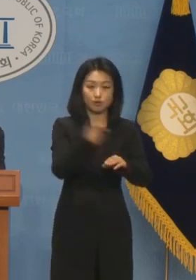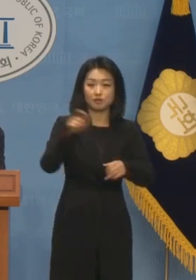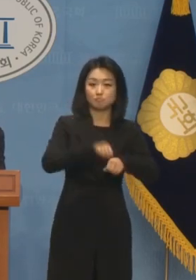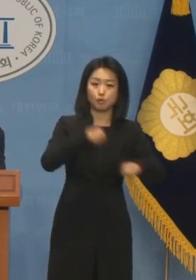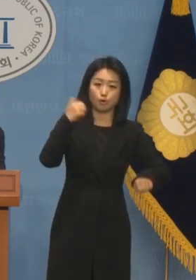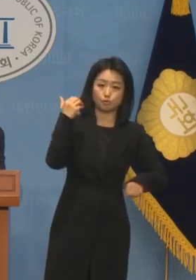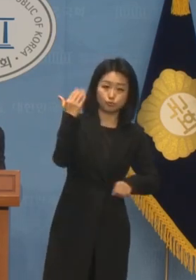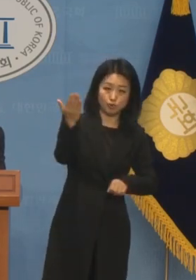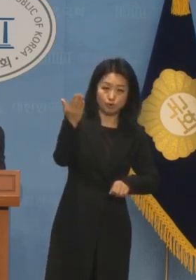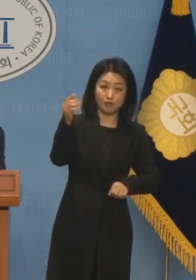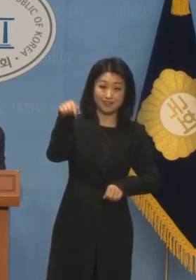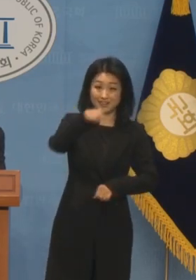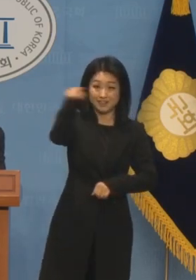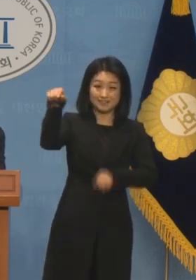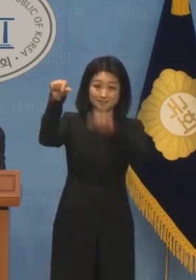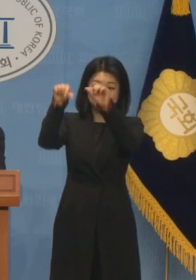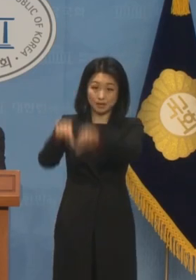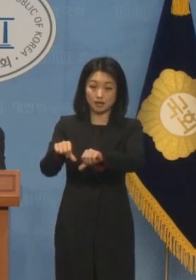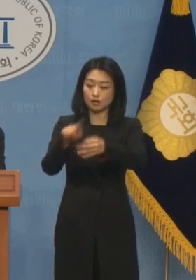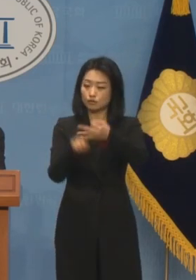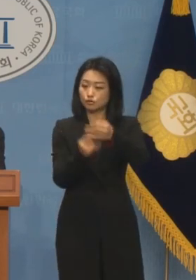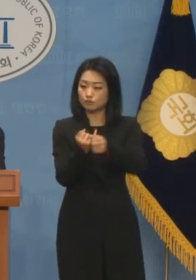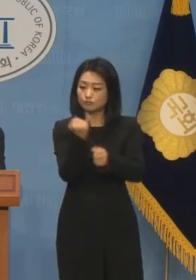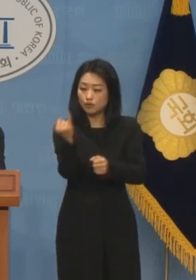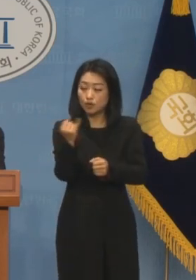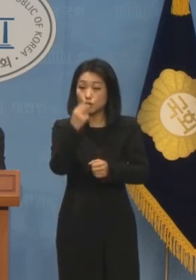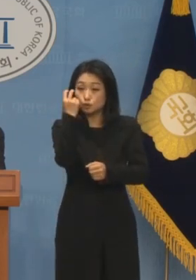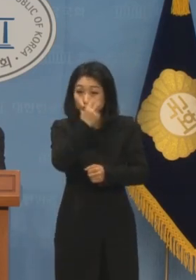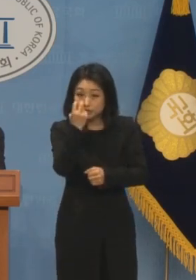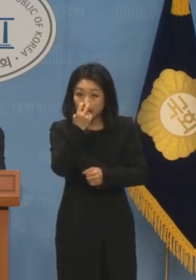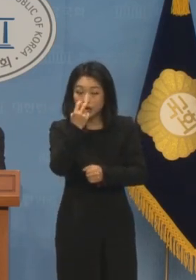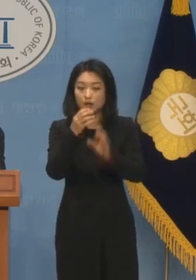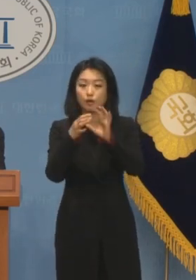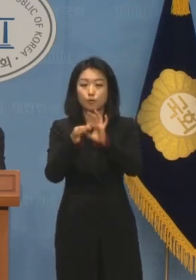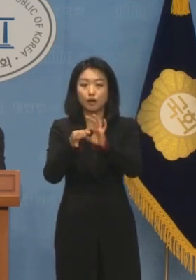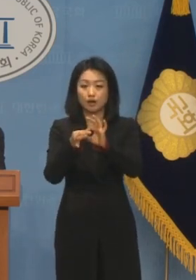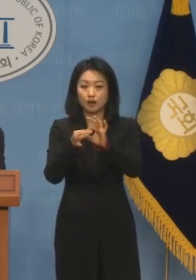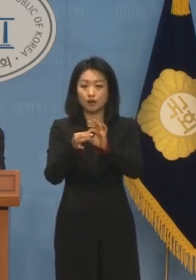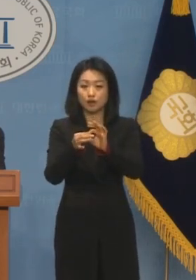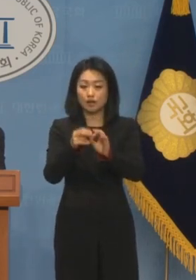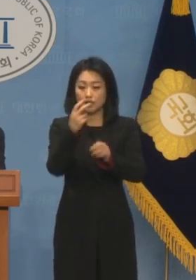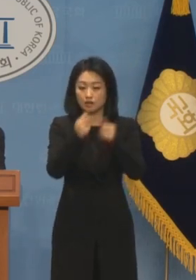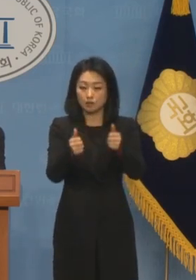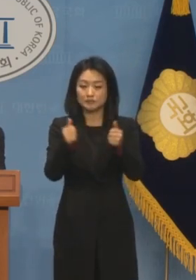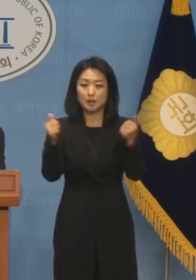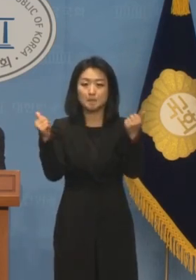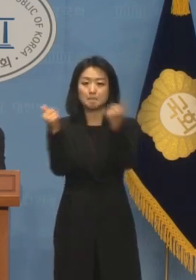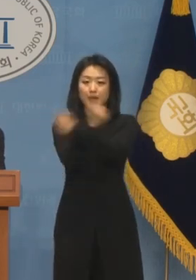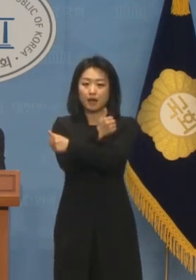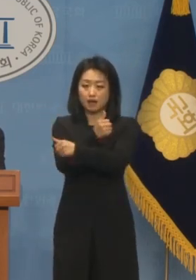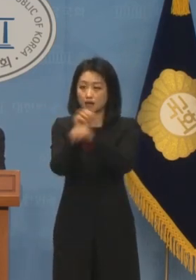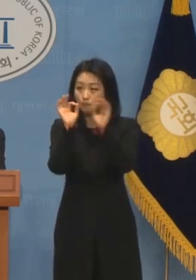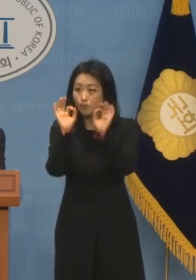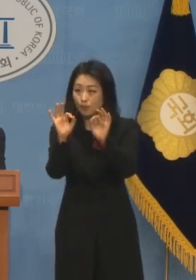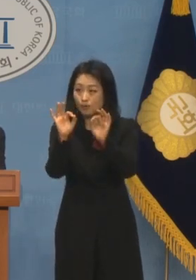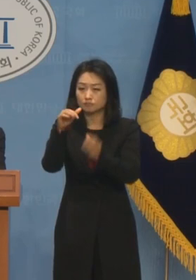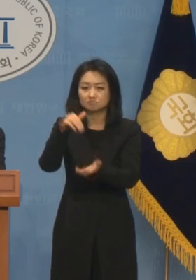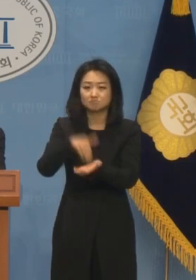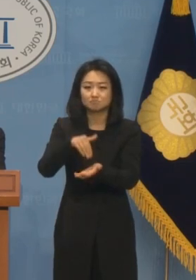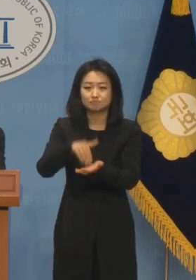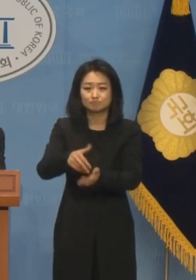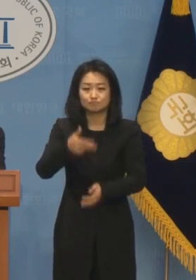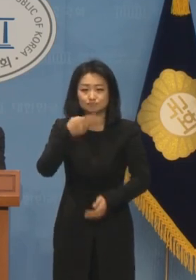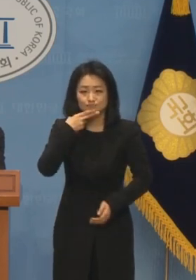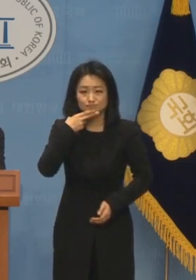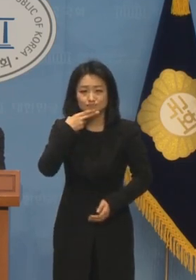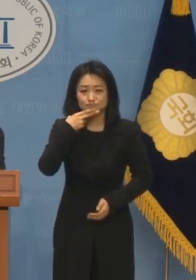최근에 단행한 김건희 여사 수사라인 물갈이를 보면 반성은커녕